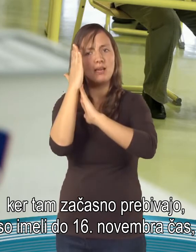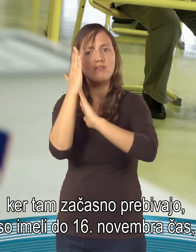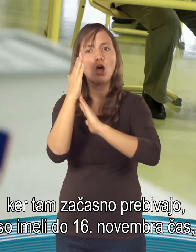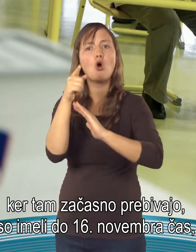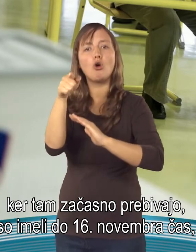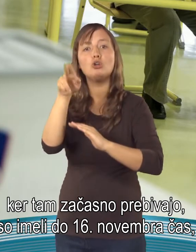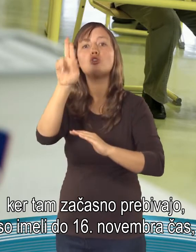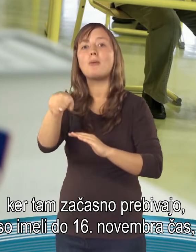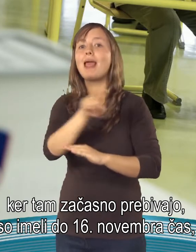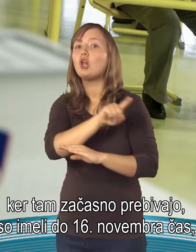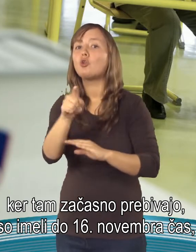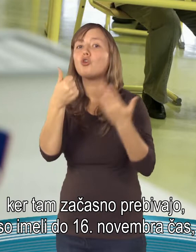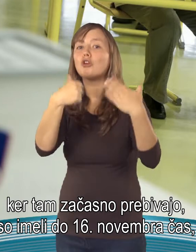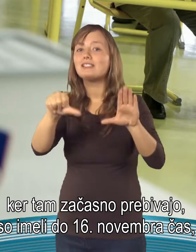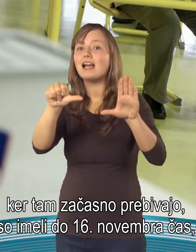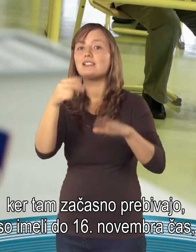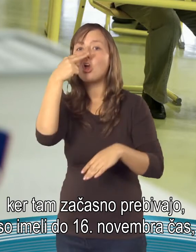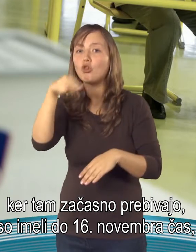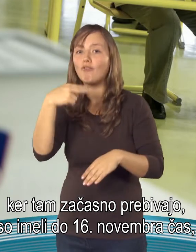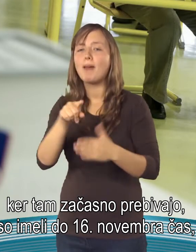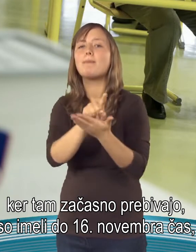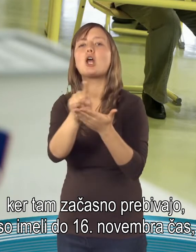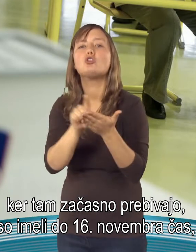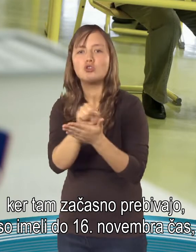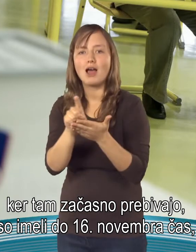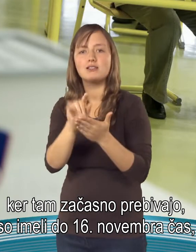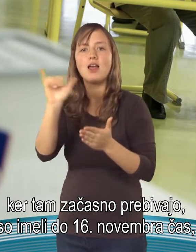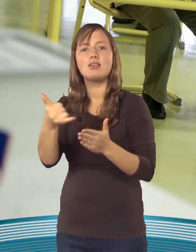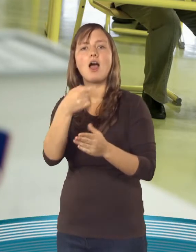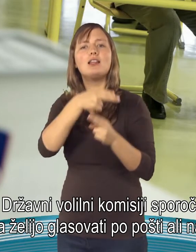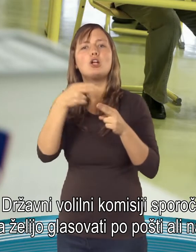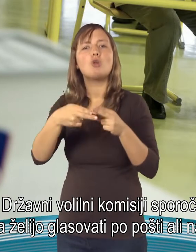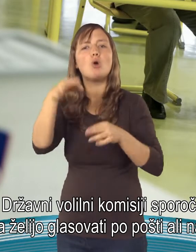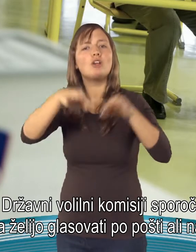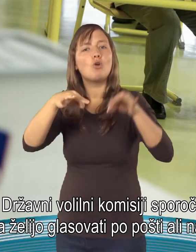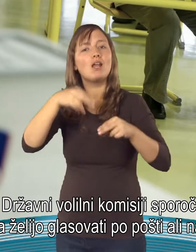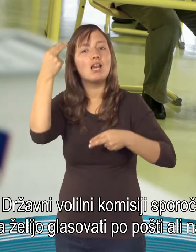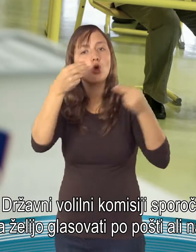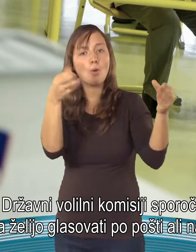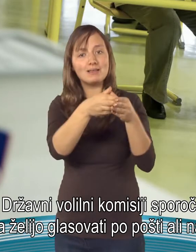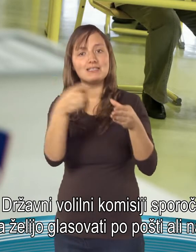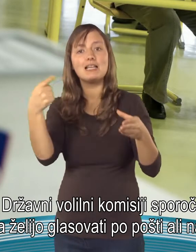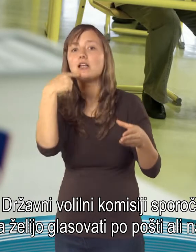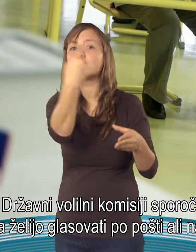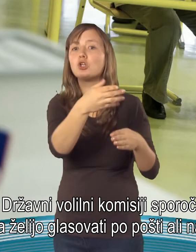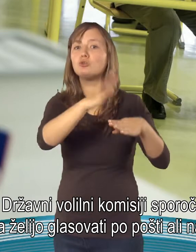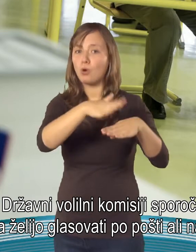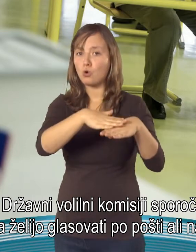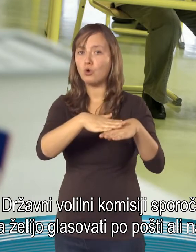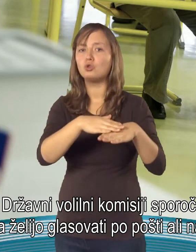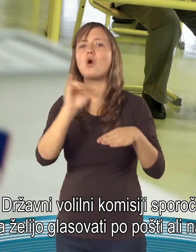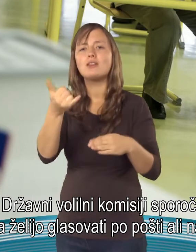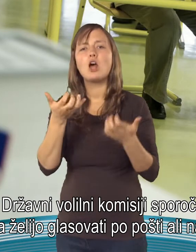čas, da Državni volilni komisiji sporočijo, da želijo glasovati po pošti ali na